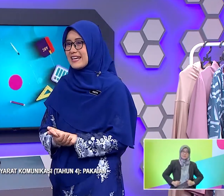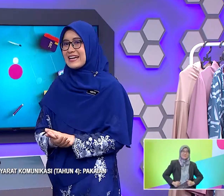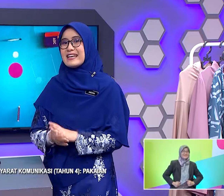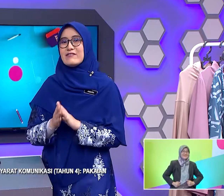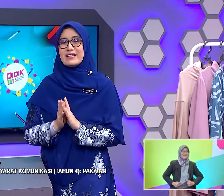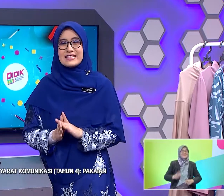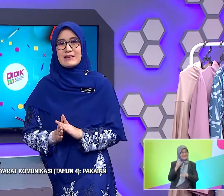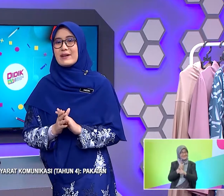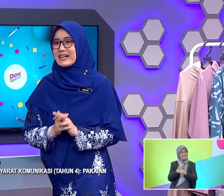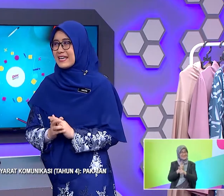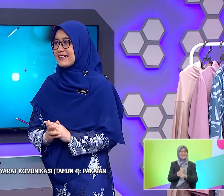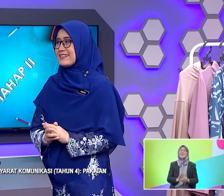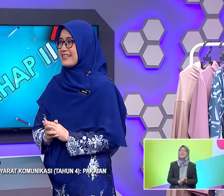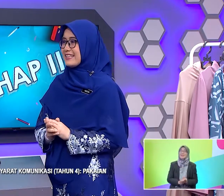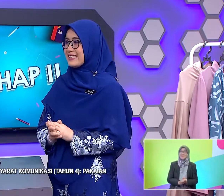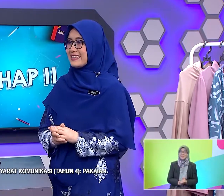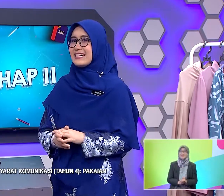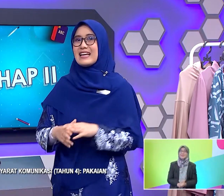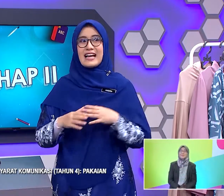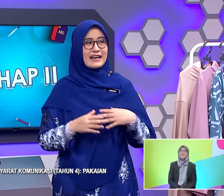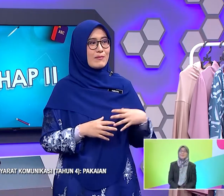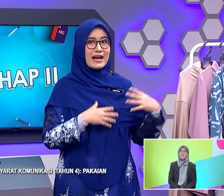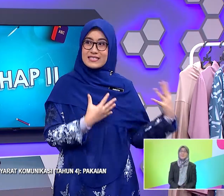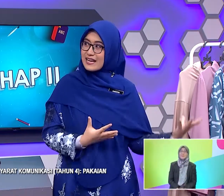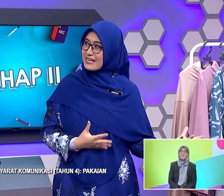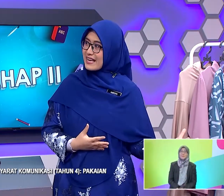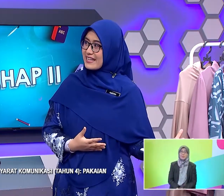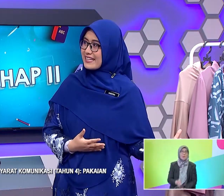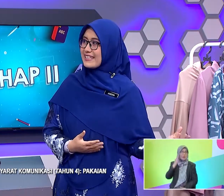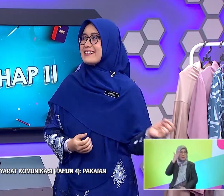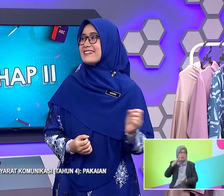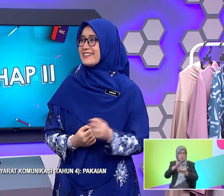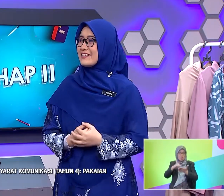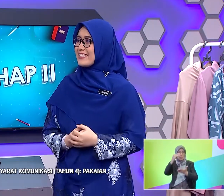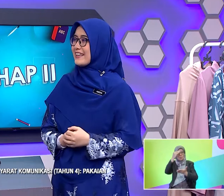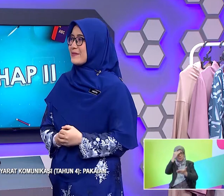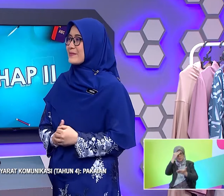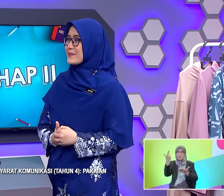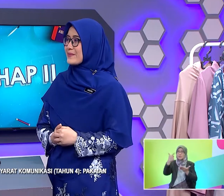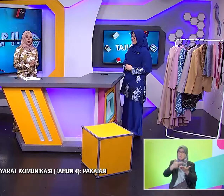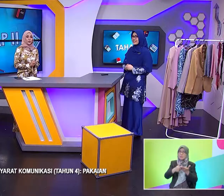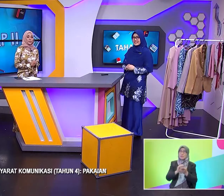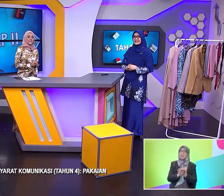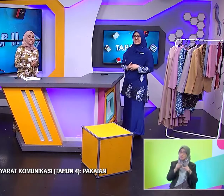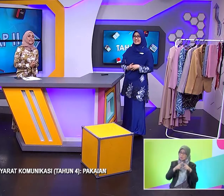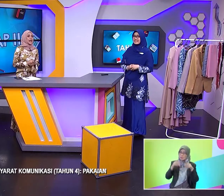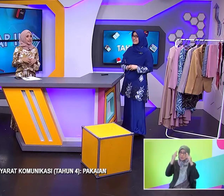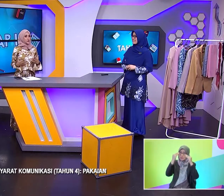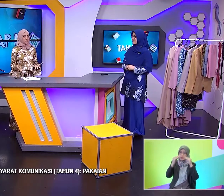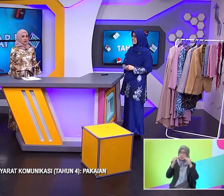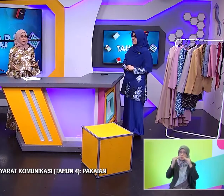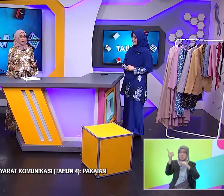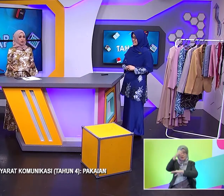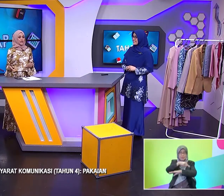kepentingan dan definisi pakaian yang kita akan belajar lagi hari ini Oke tapi kecanggungan hentinya